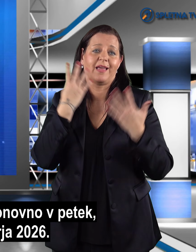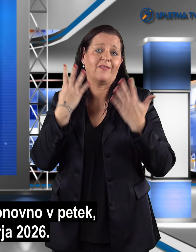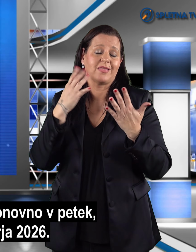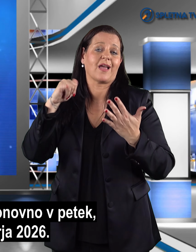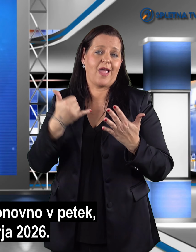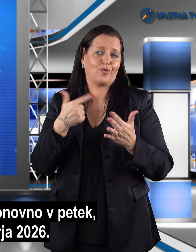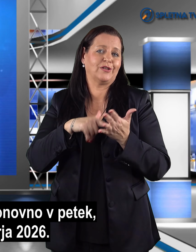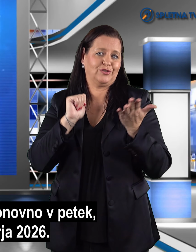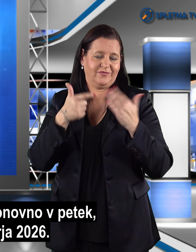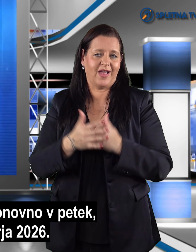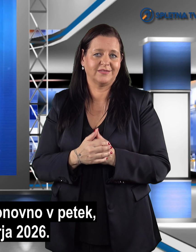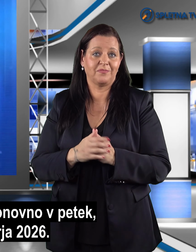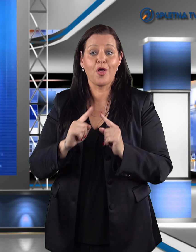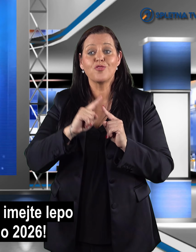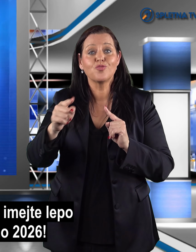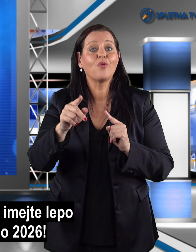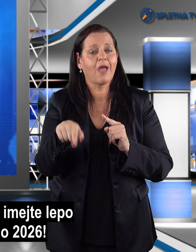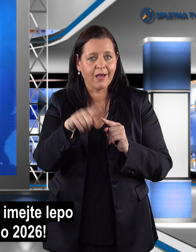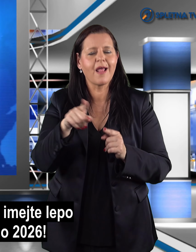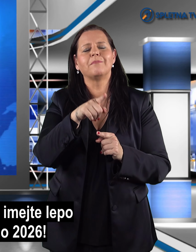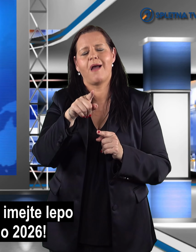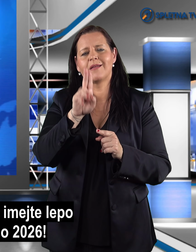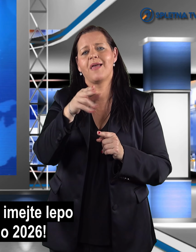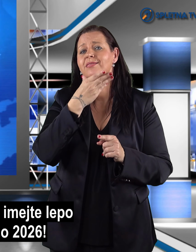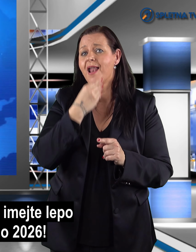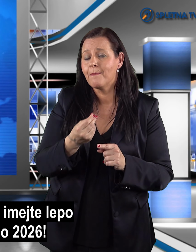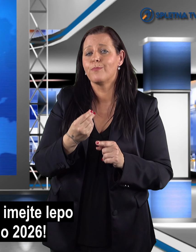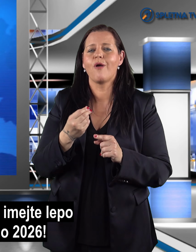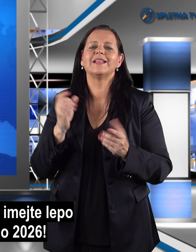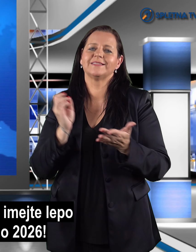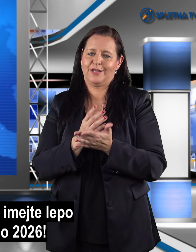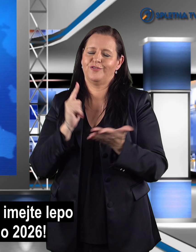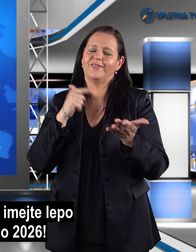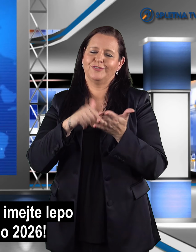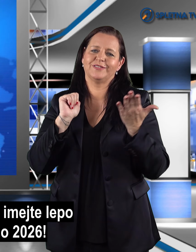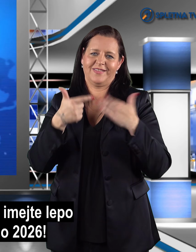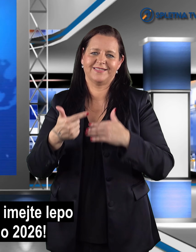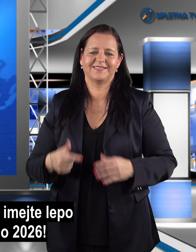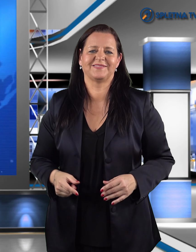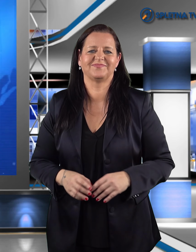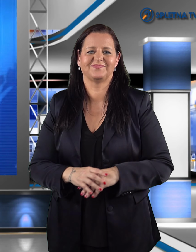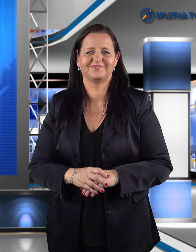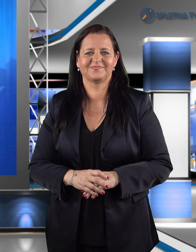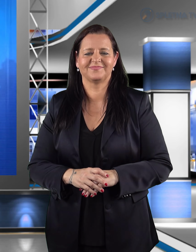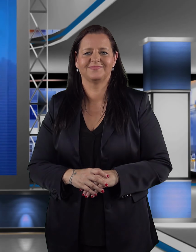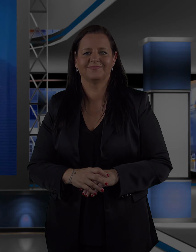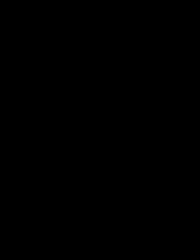januarja 2026. Do takrat se imejte lepo in srečno 2026.